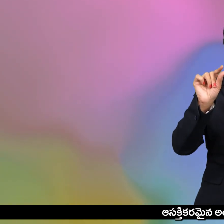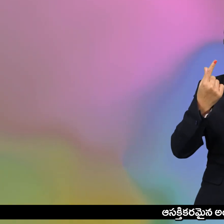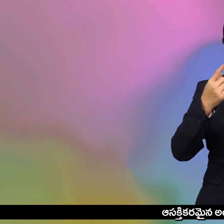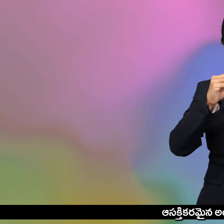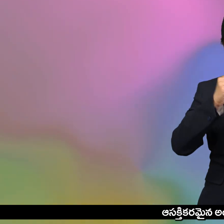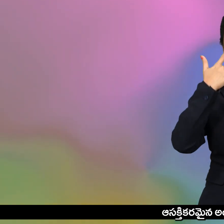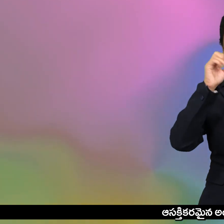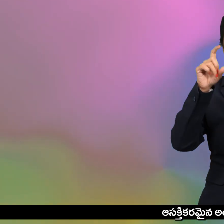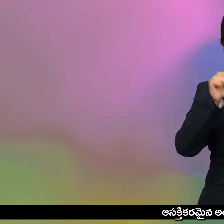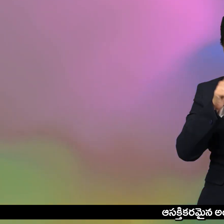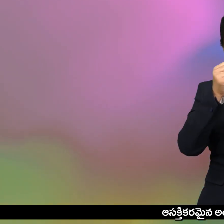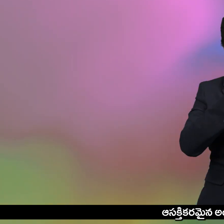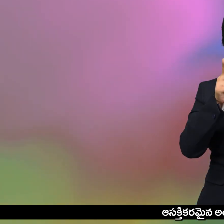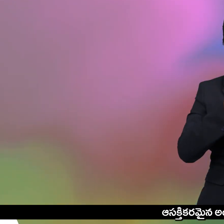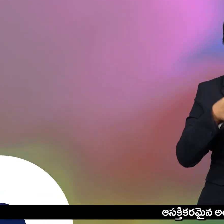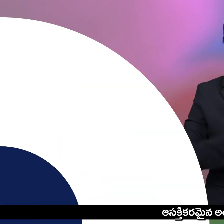వివరిస్తాను.